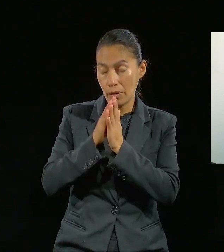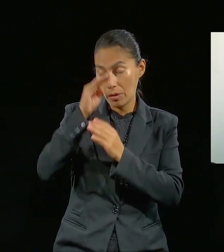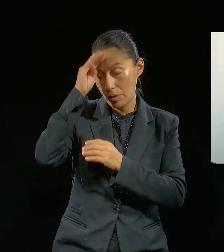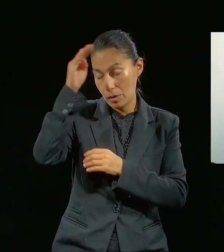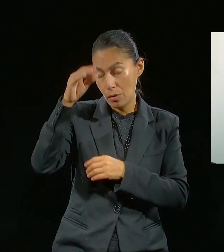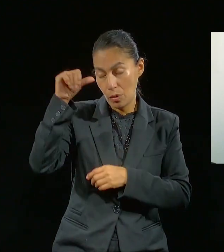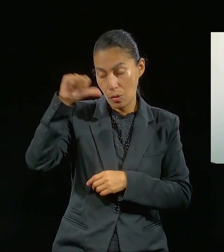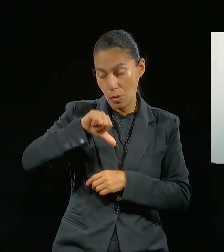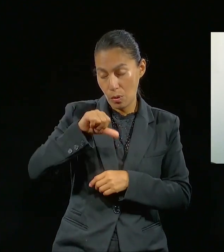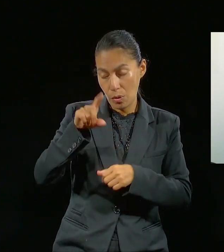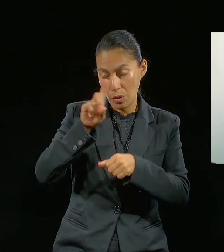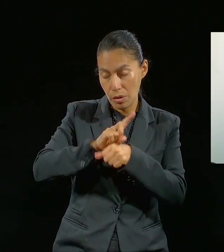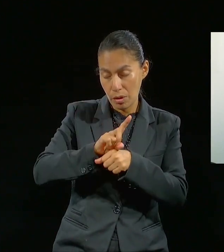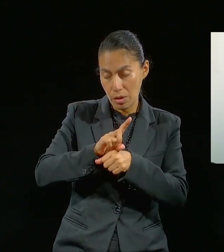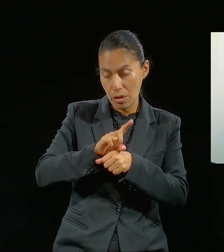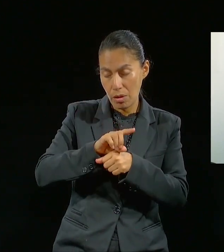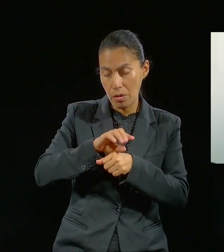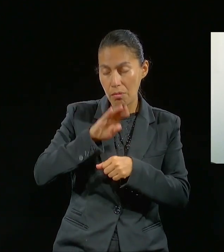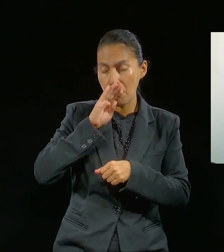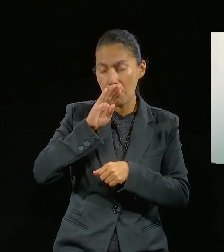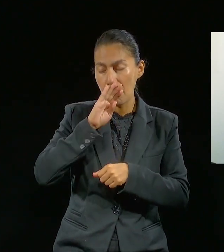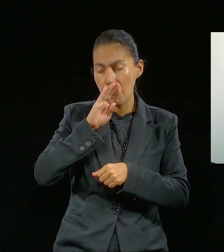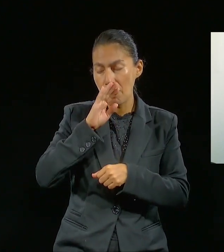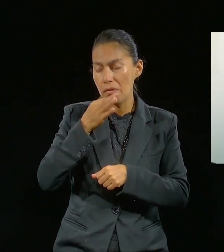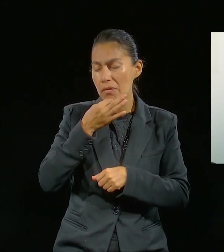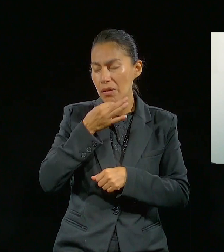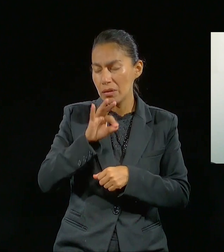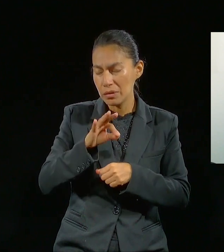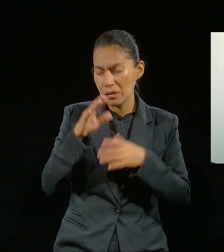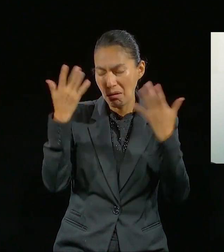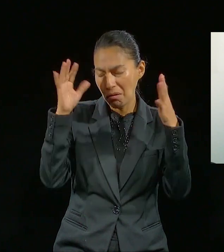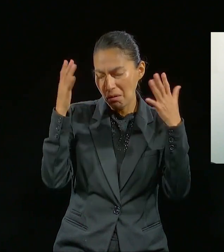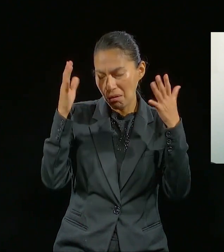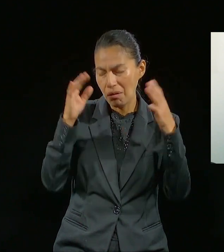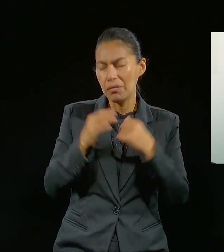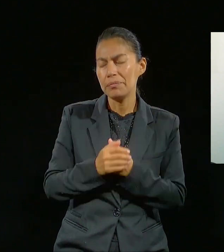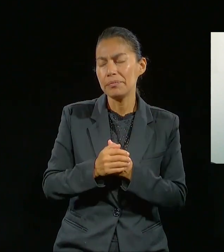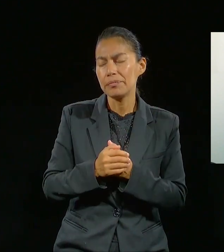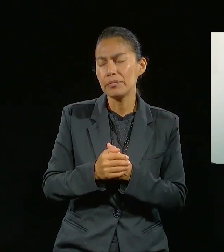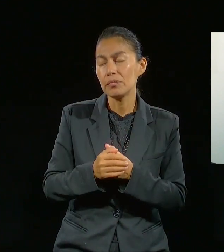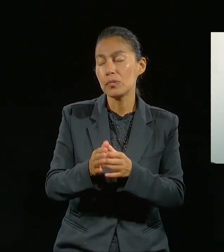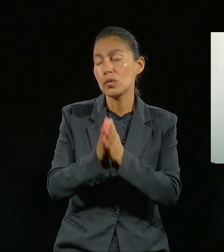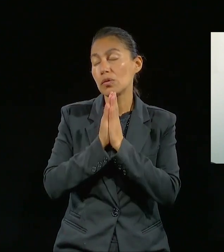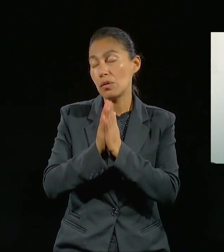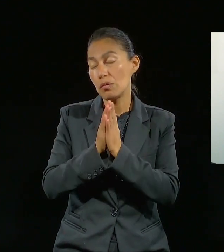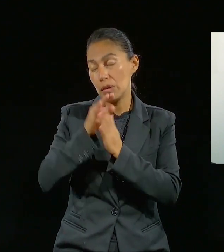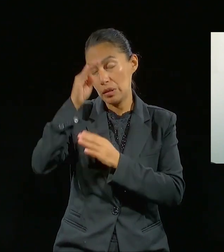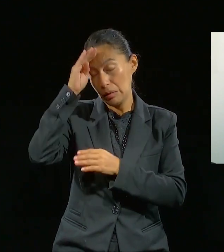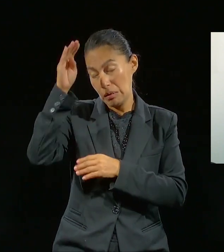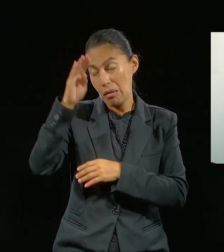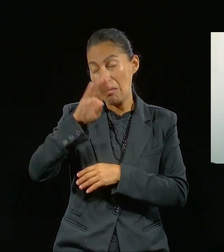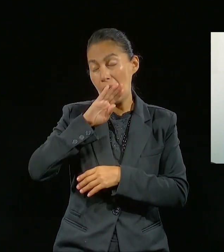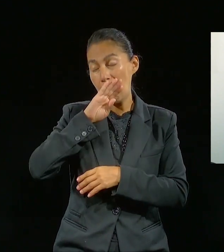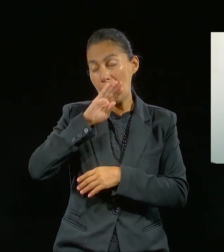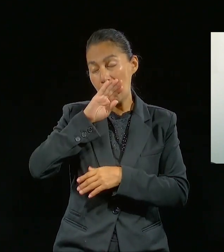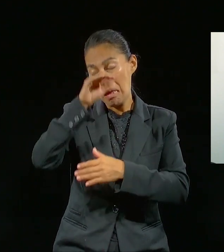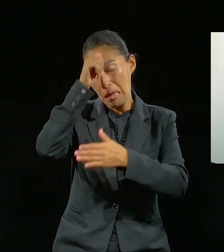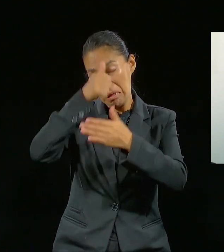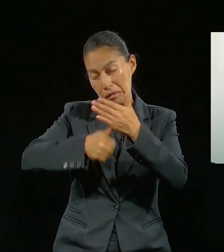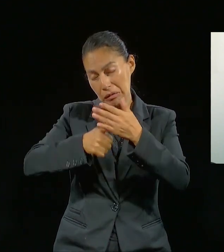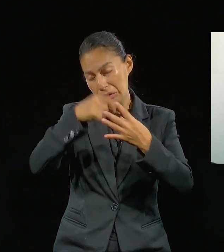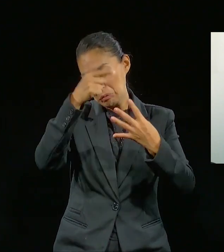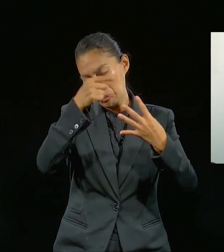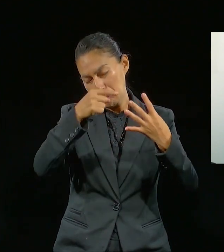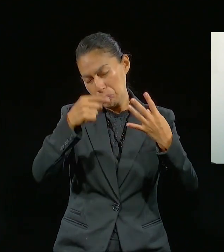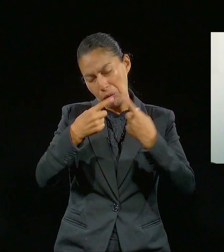Señor, en este día, que es el Día de las Madres, Señor, te pedimos por todas las madres